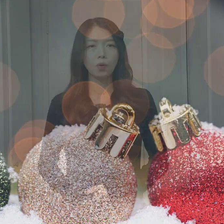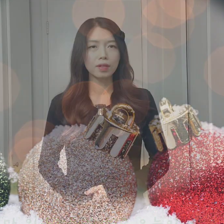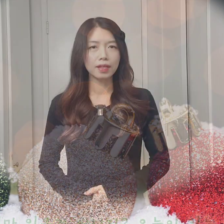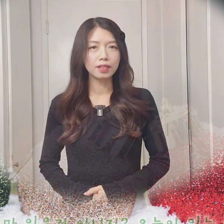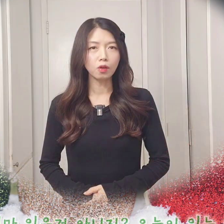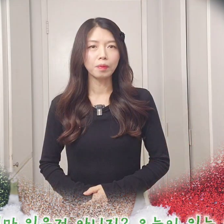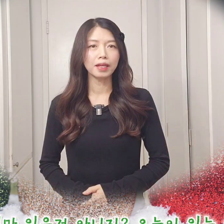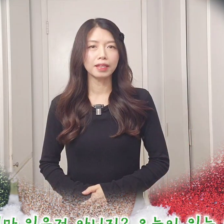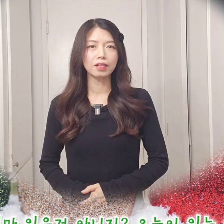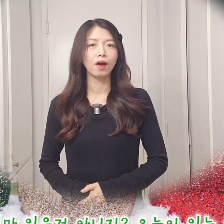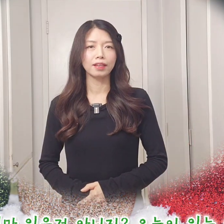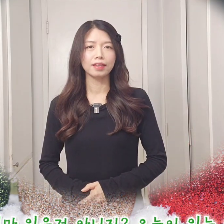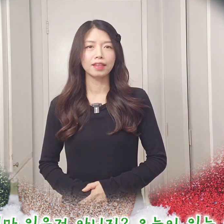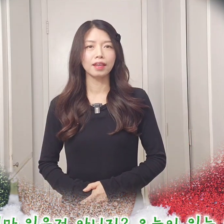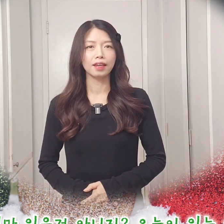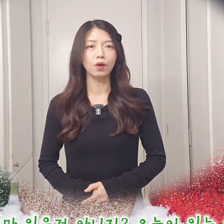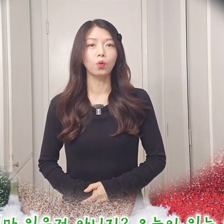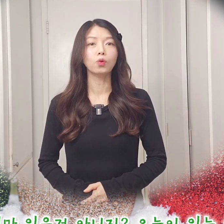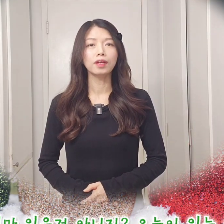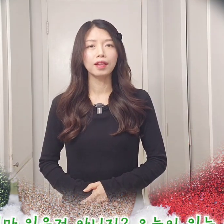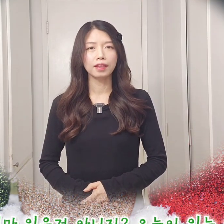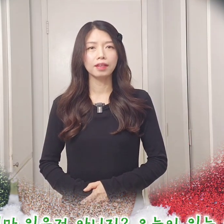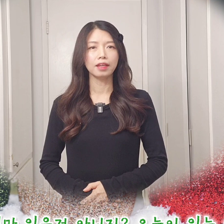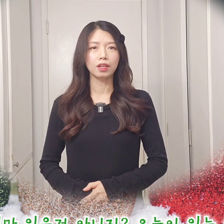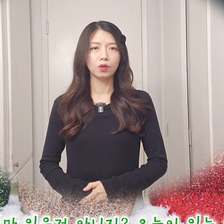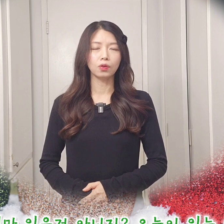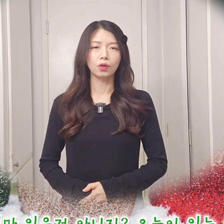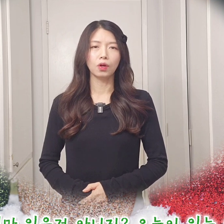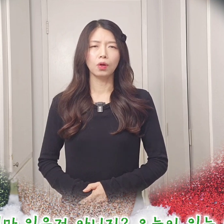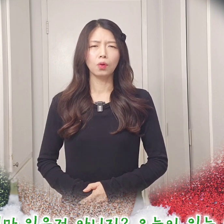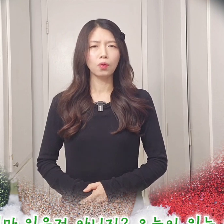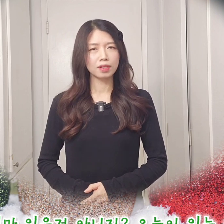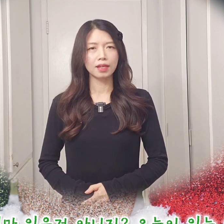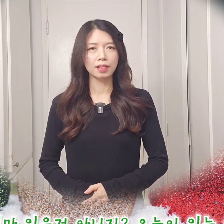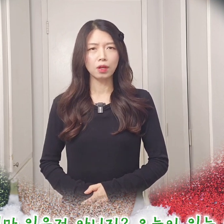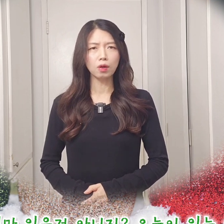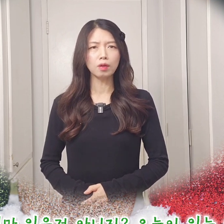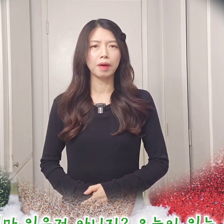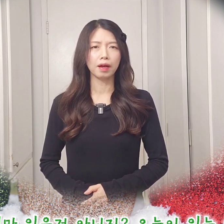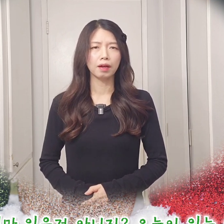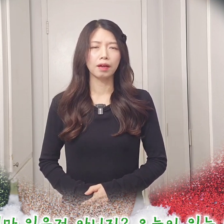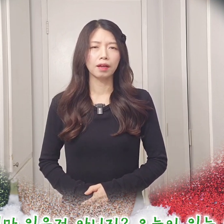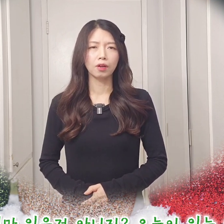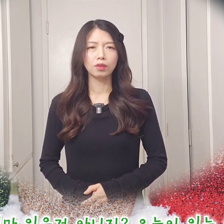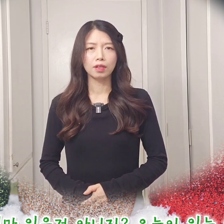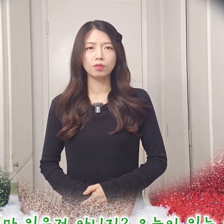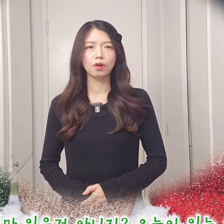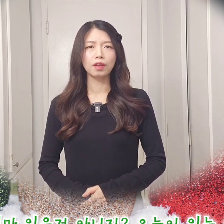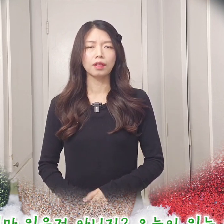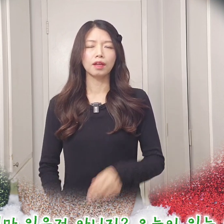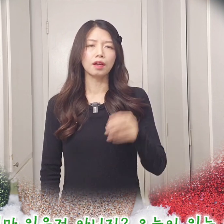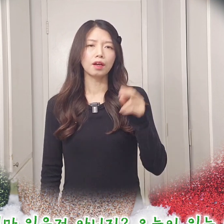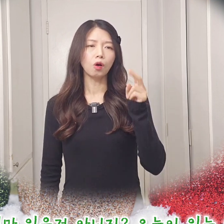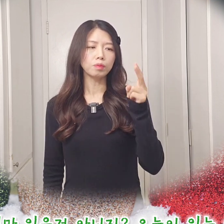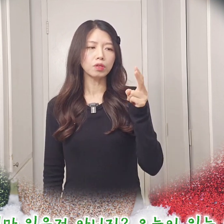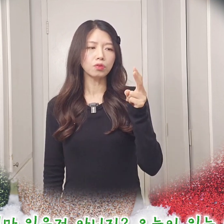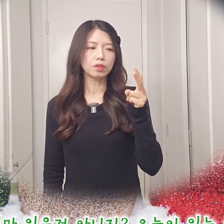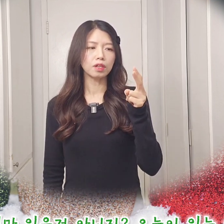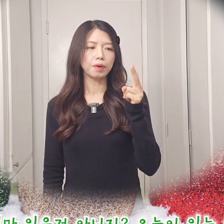혹시 설마 잊은 거 아니지? 오늘이 있는 이유. 혹시 설마 이런 뜻의 수어는 검지중지를